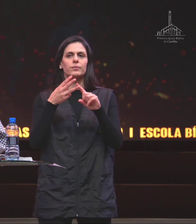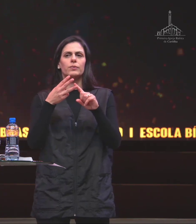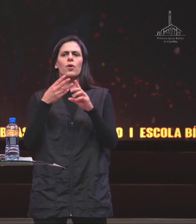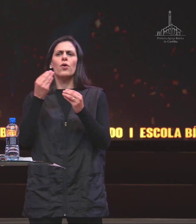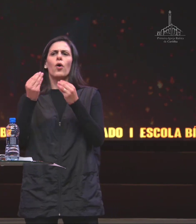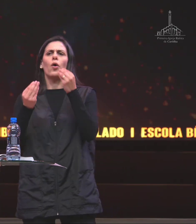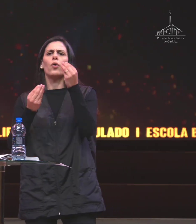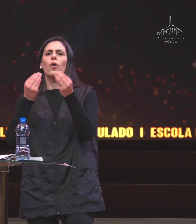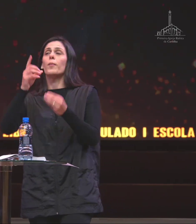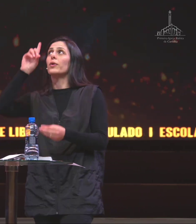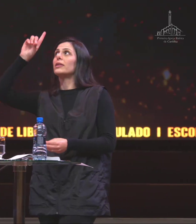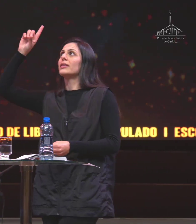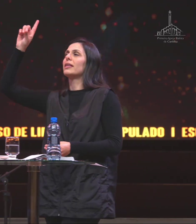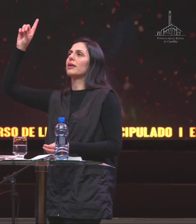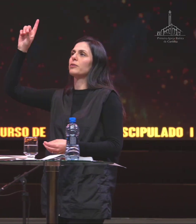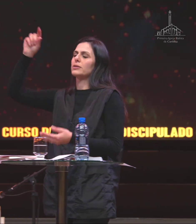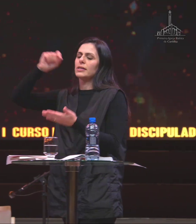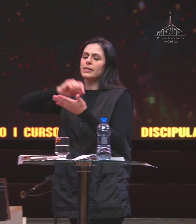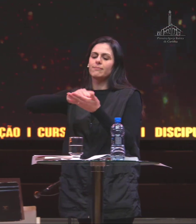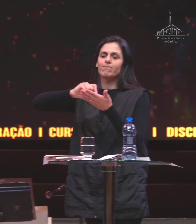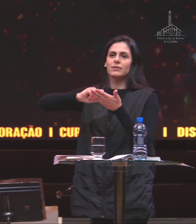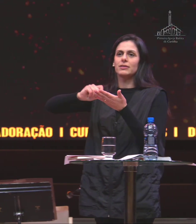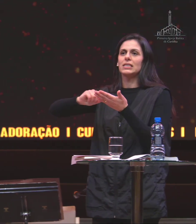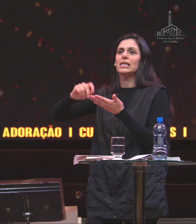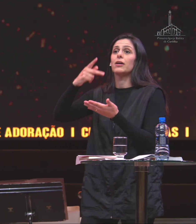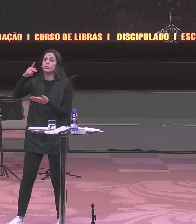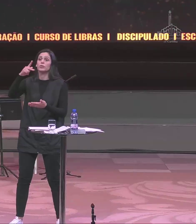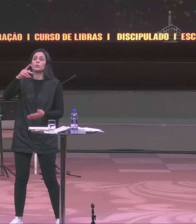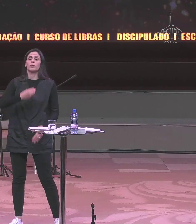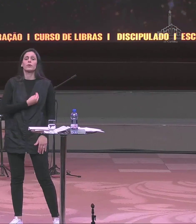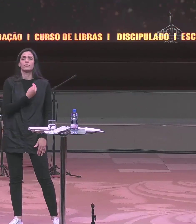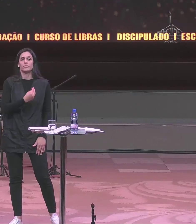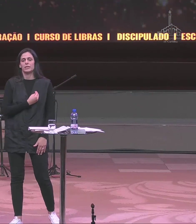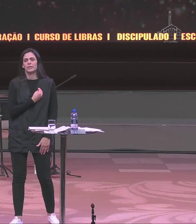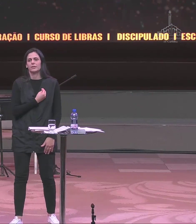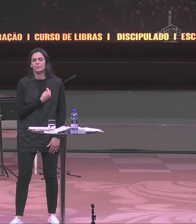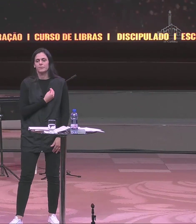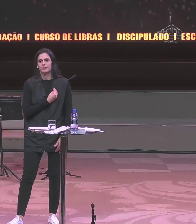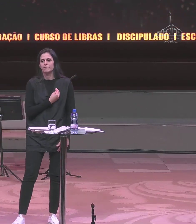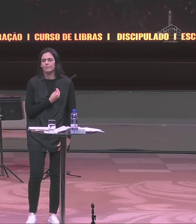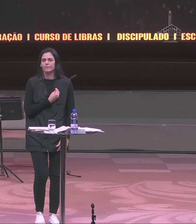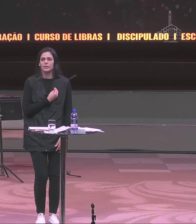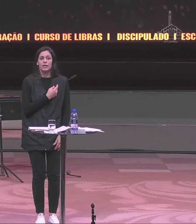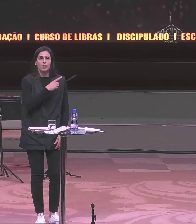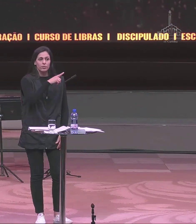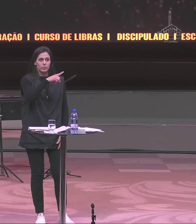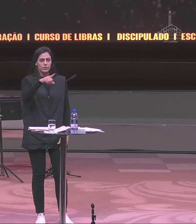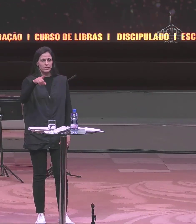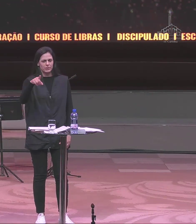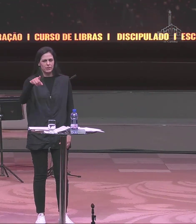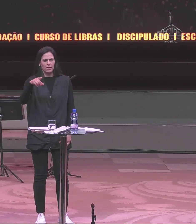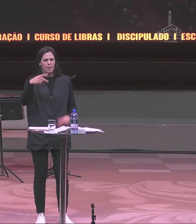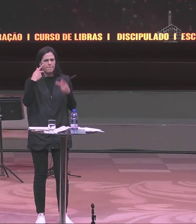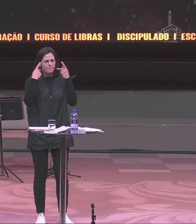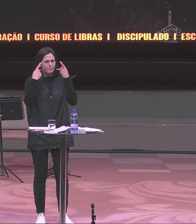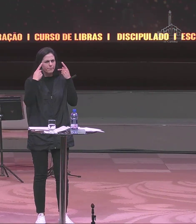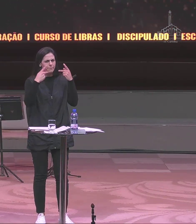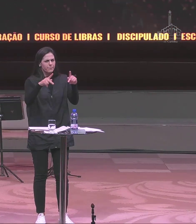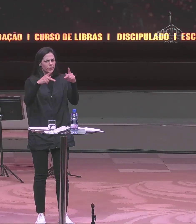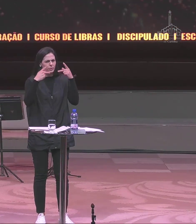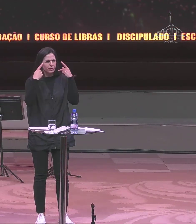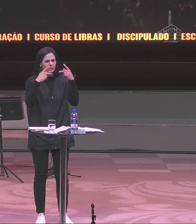E olha o que ele falou. Olha o que ele falou para Deus. Ah, soberano Senhor. Jeremias 1, de 4 a 10. Ah, soberano Senhor, eu